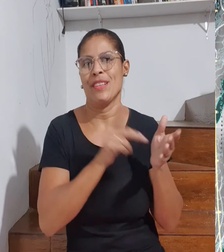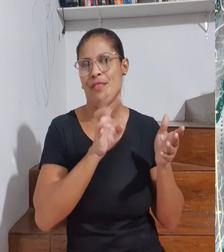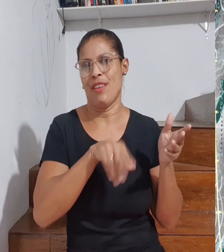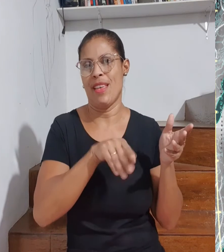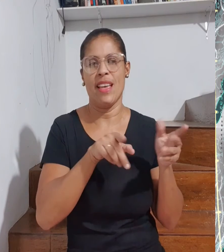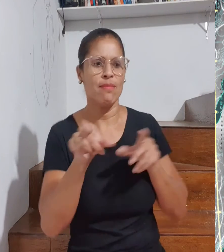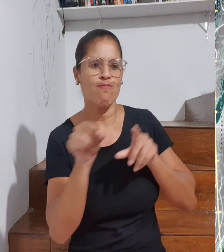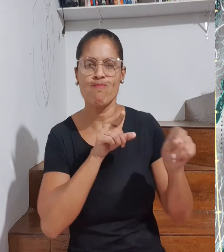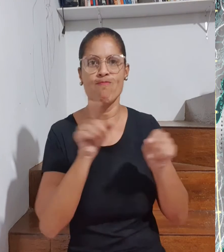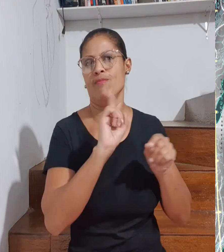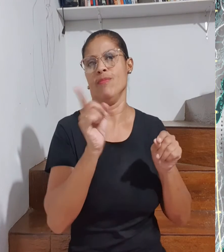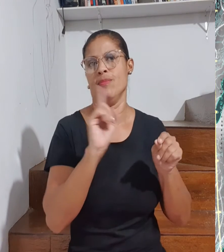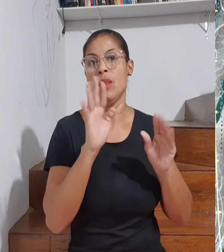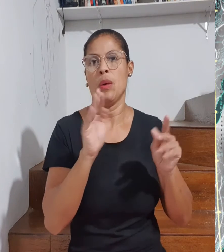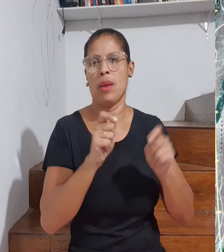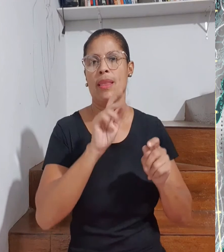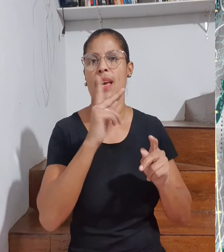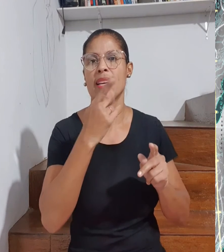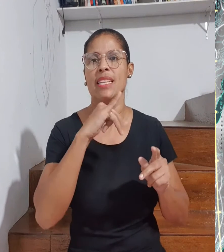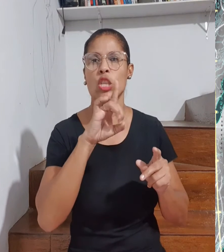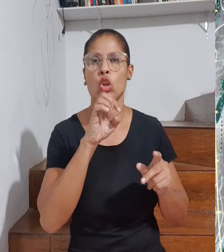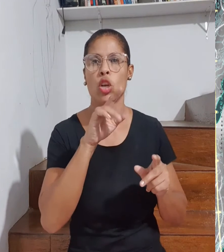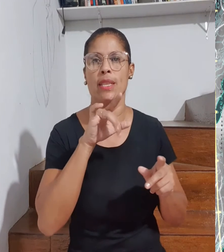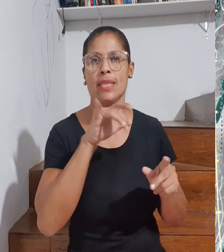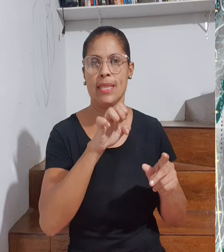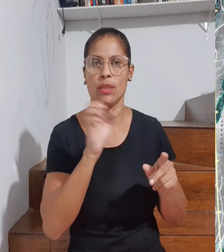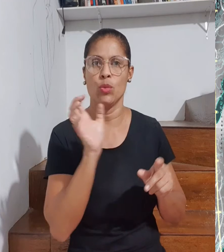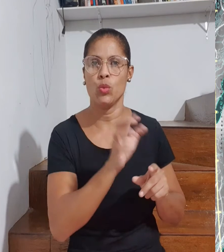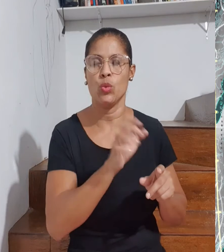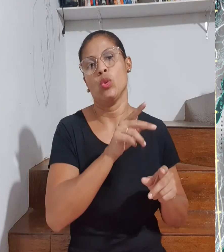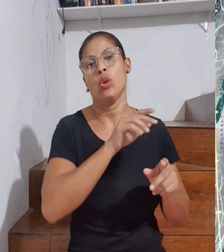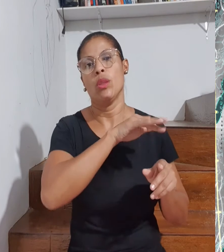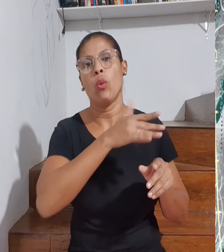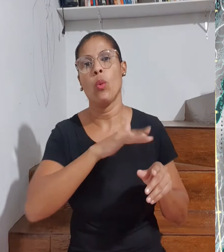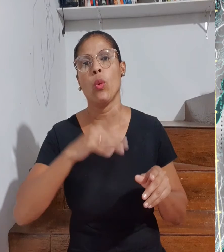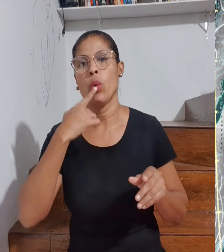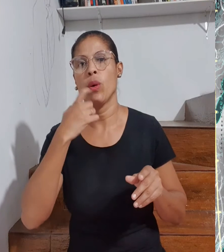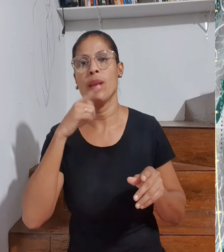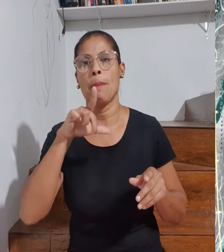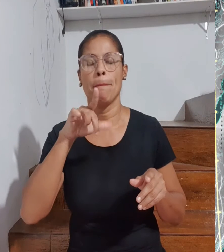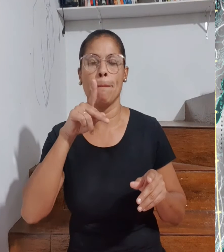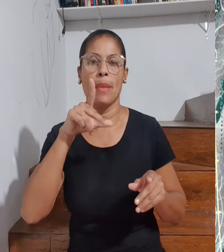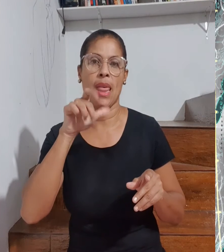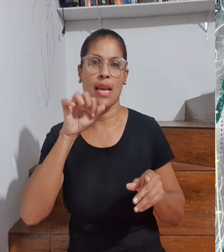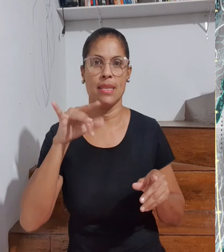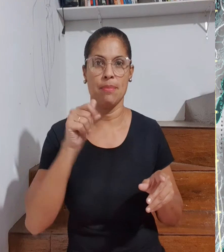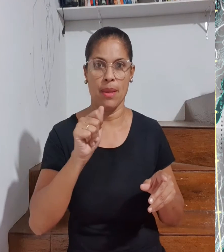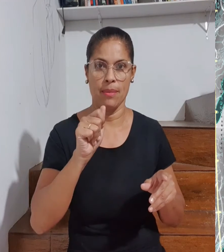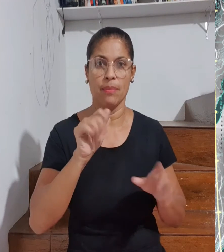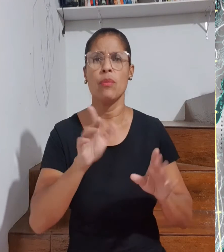é seletiva, mas tem a capacidade de hidrolisar acetilcolina no plasma. E as drogas que inibem